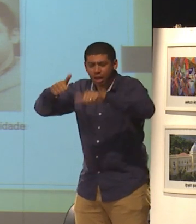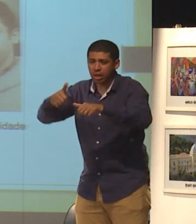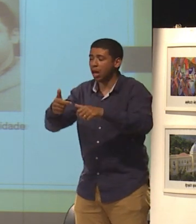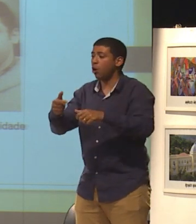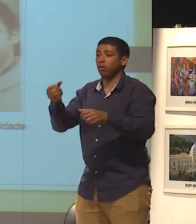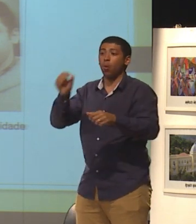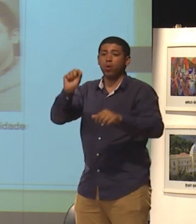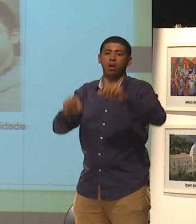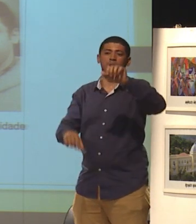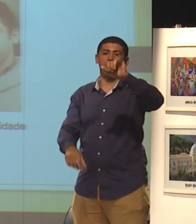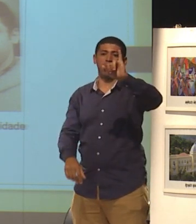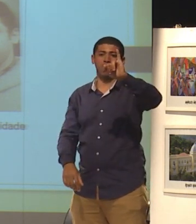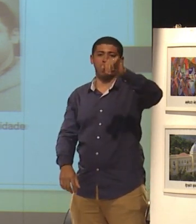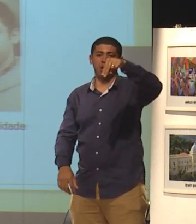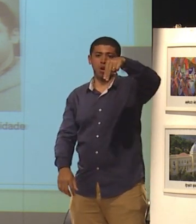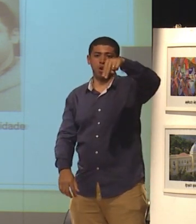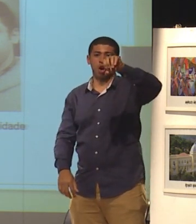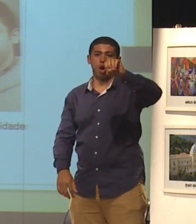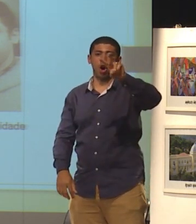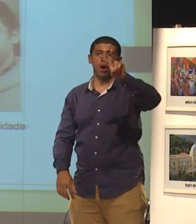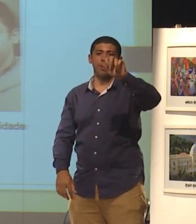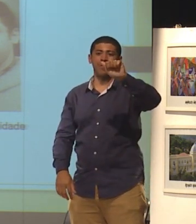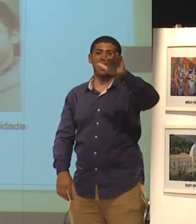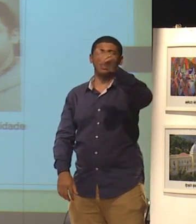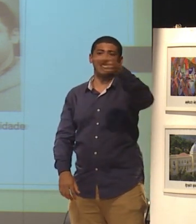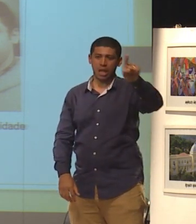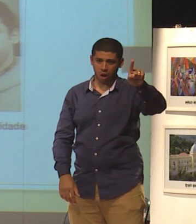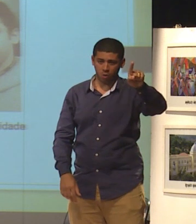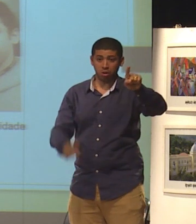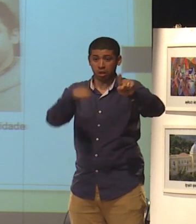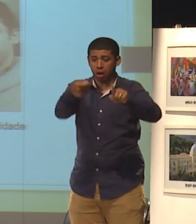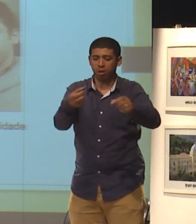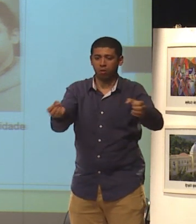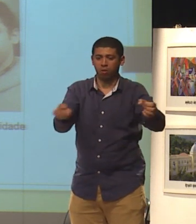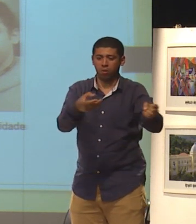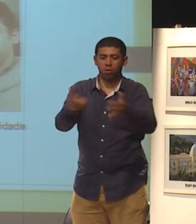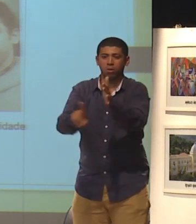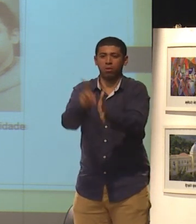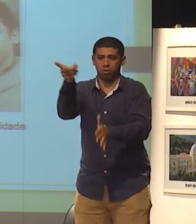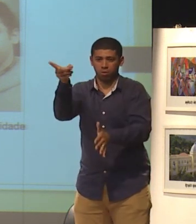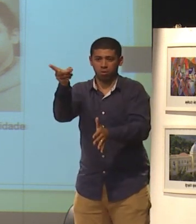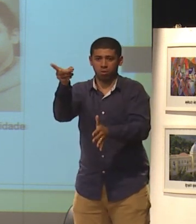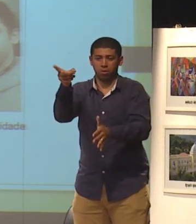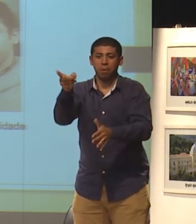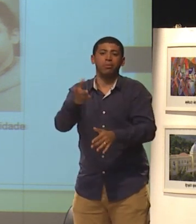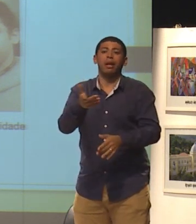O diretor havia me convidado para avaliar no projeto Inovação, que o sinal